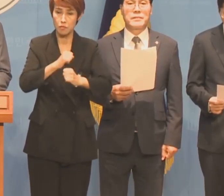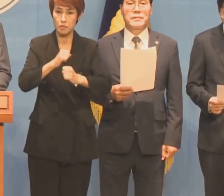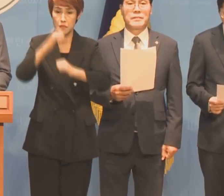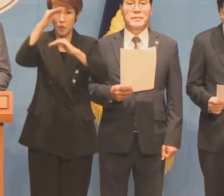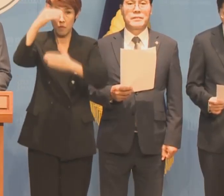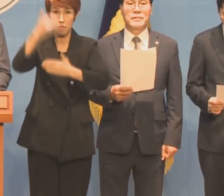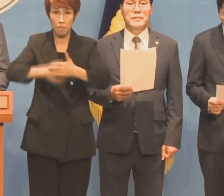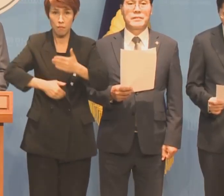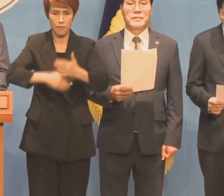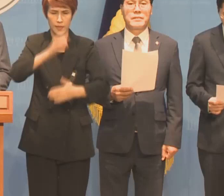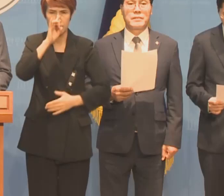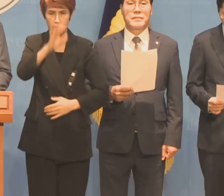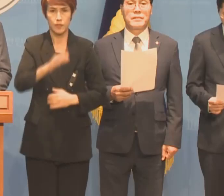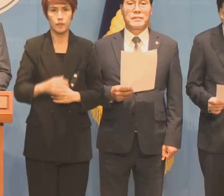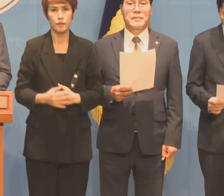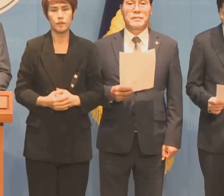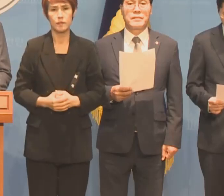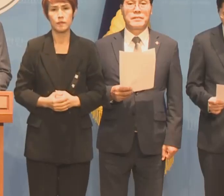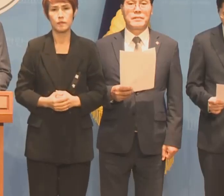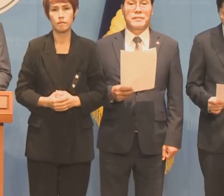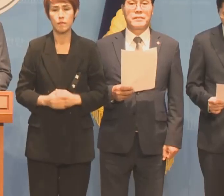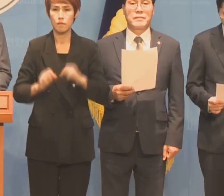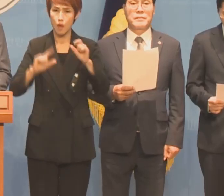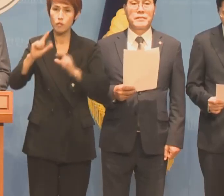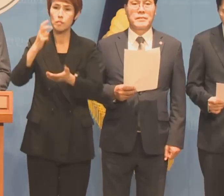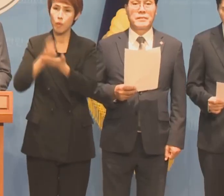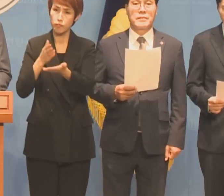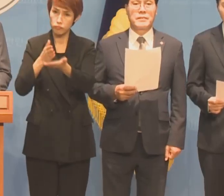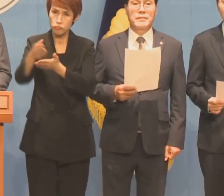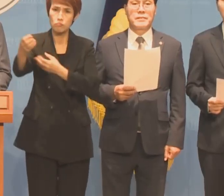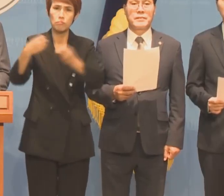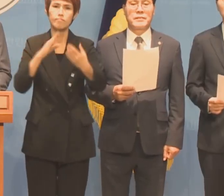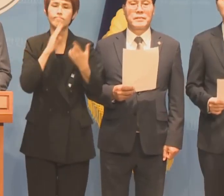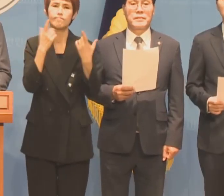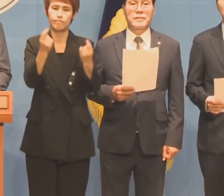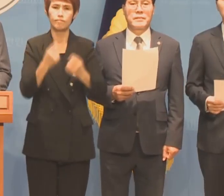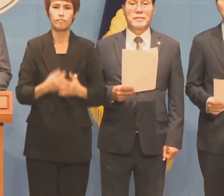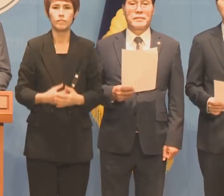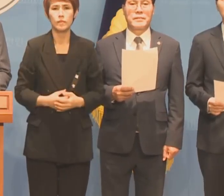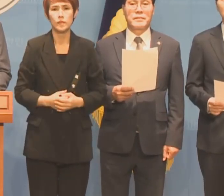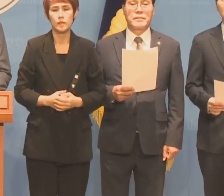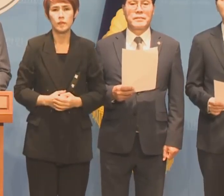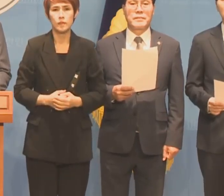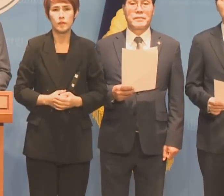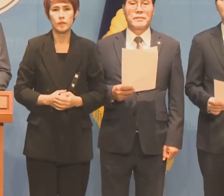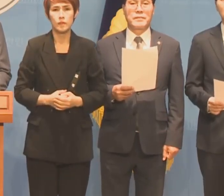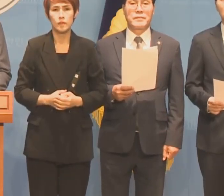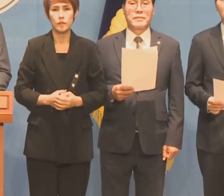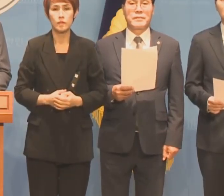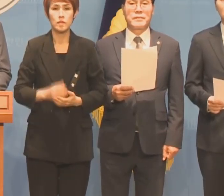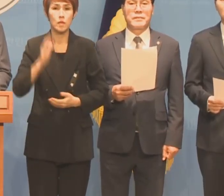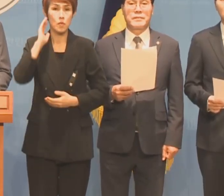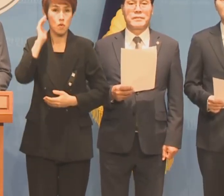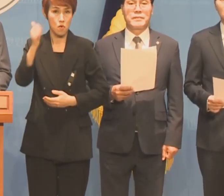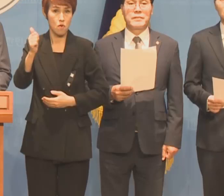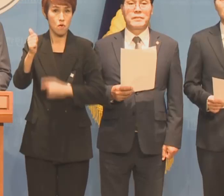있는 게 아니라는 게 대다수 법조계 판단입니다. 결국 대통령에 대한 체포와